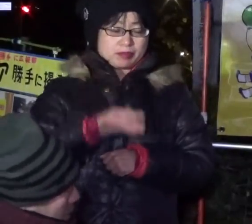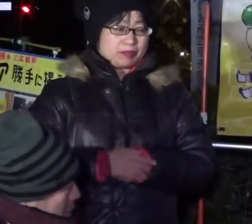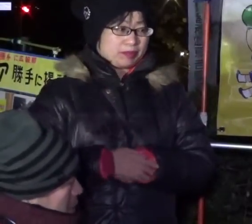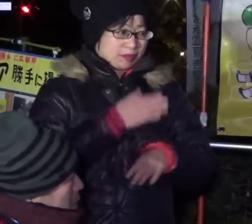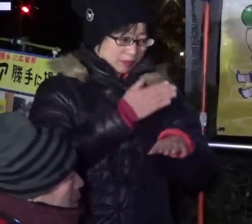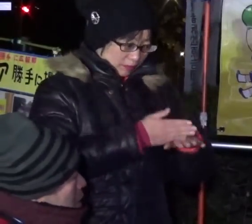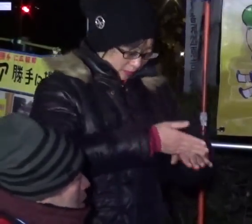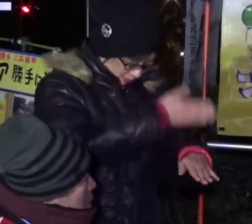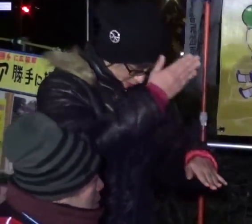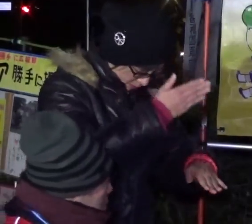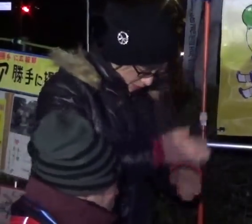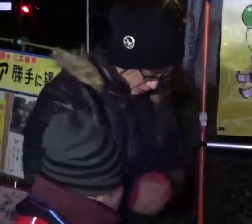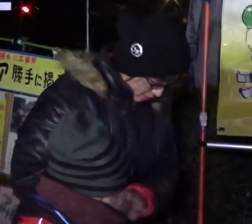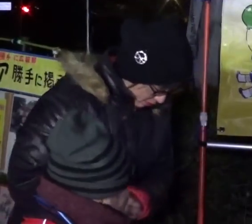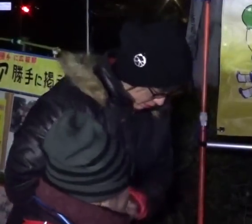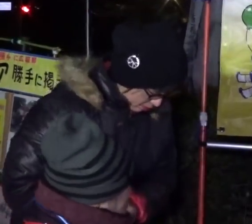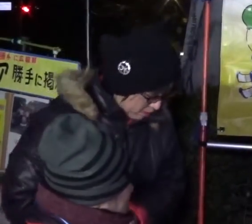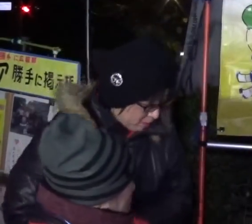ました。